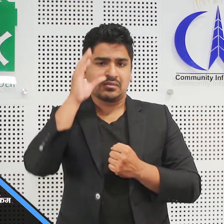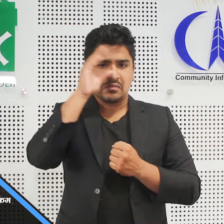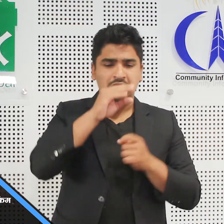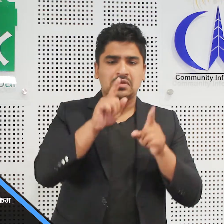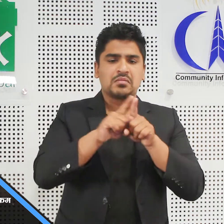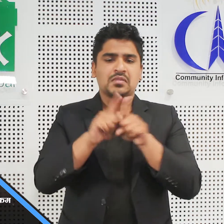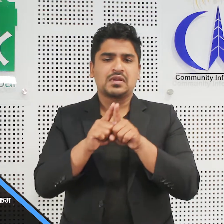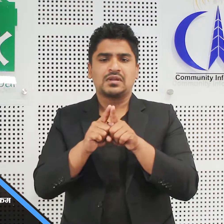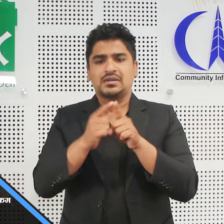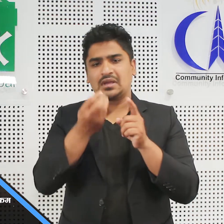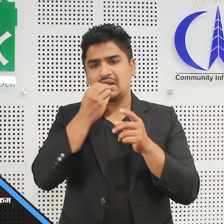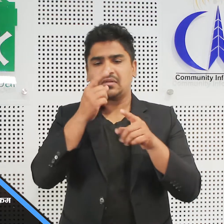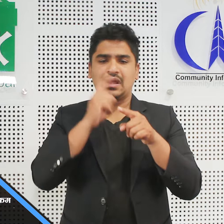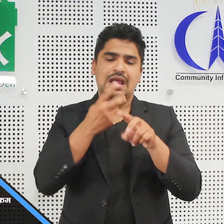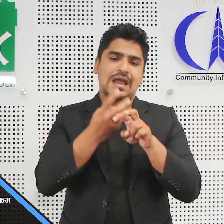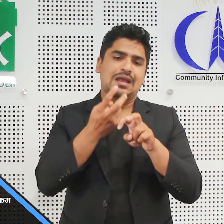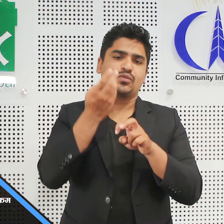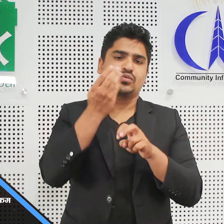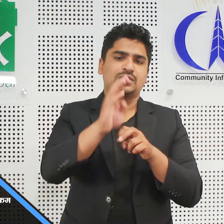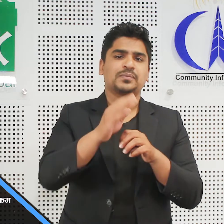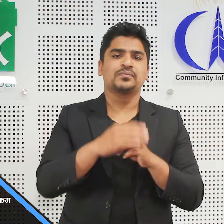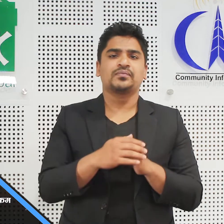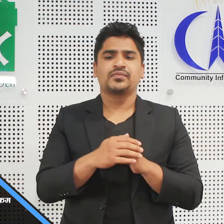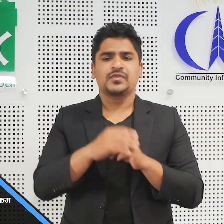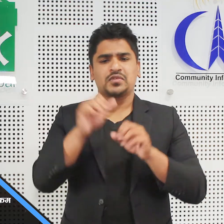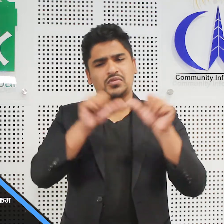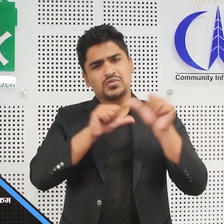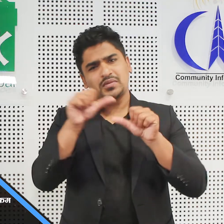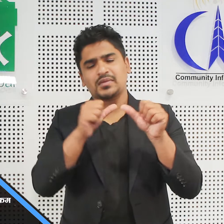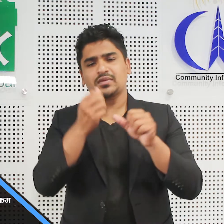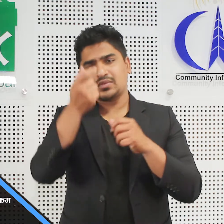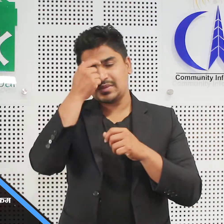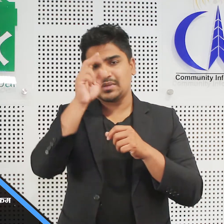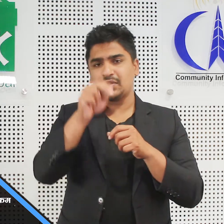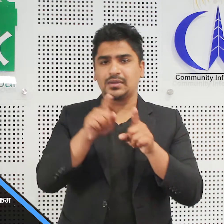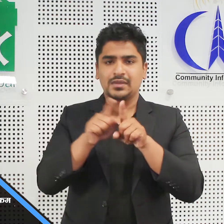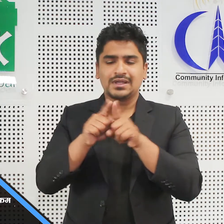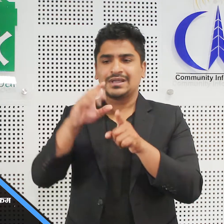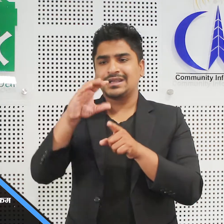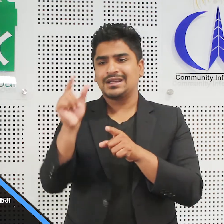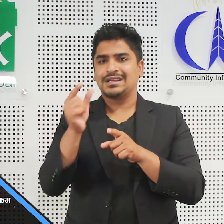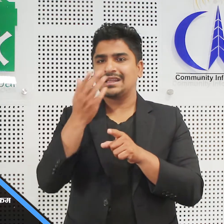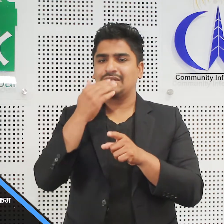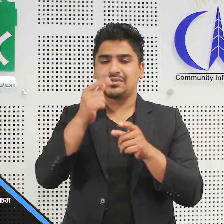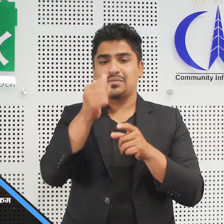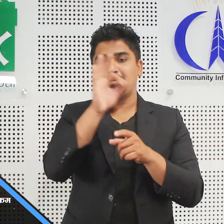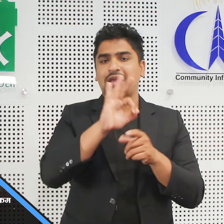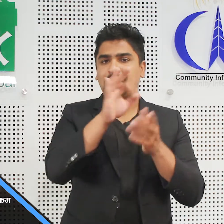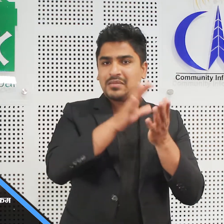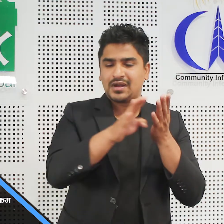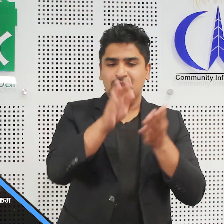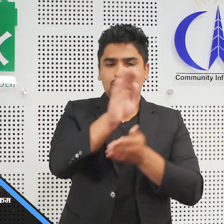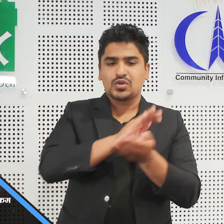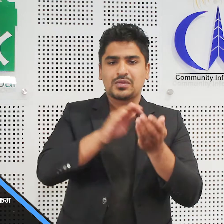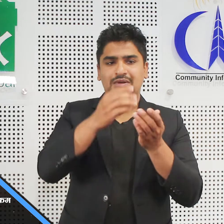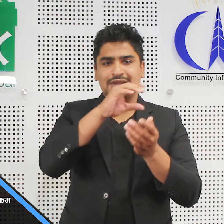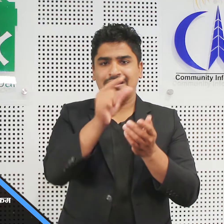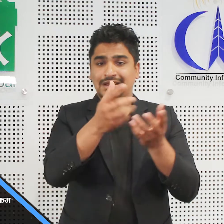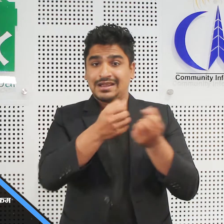पटकै पछि बन्द भएको भए भयो हामीलाई। अब बिहान बेलुका साँझमा नि हामीले एकटा नै धौधौ हुन्छ व्यापार बन्द भएपछि। जस्तो जे